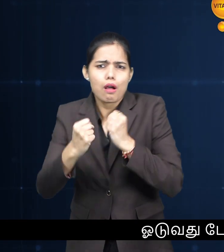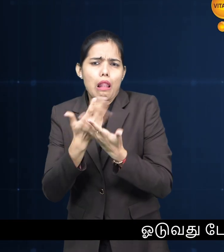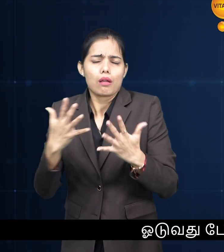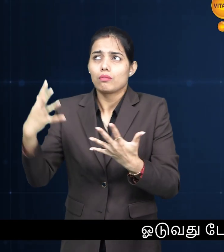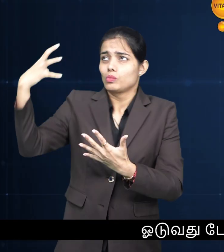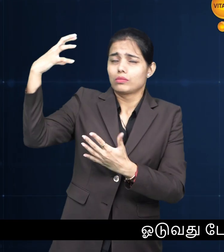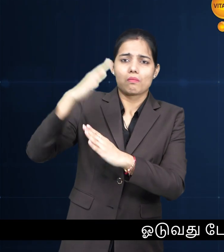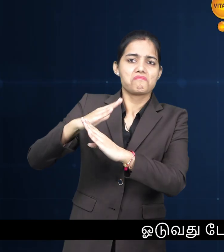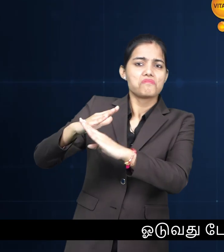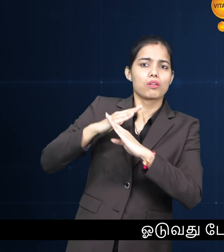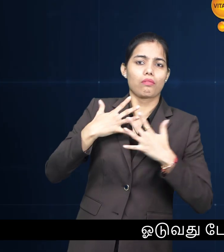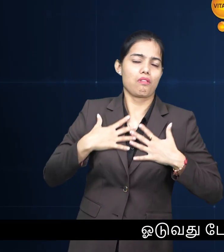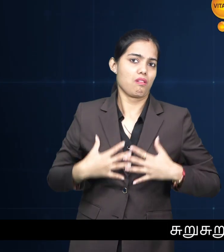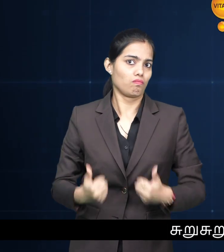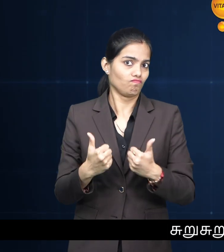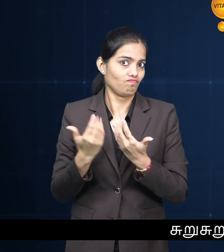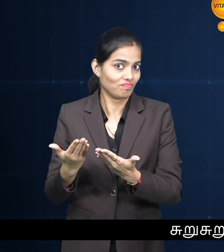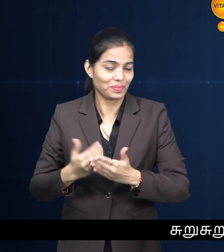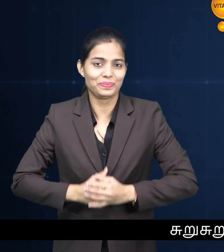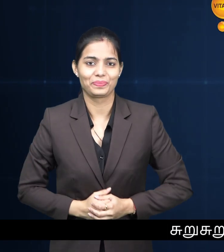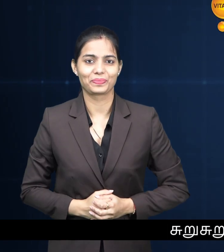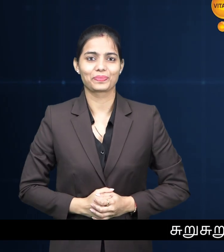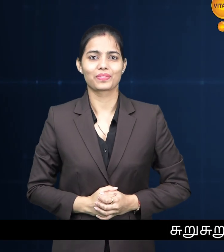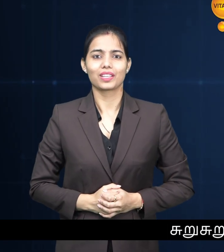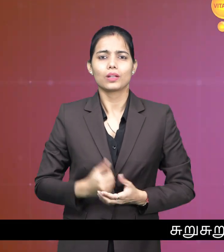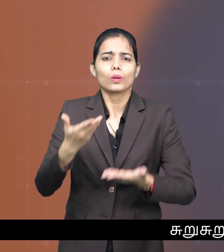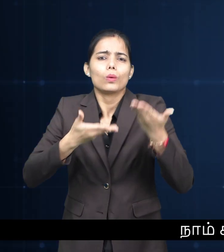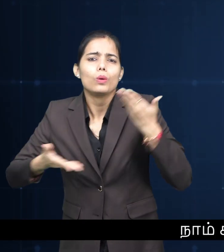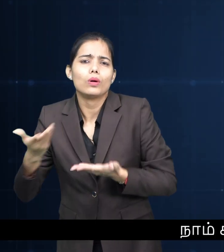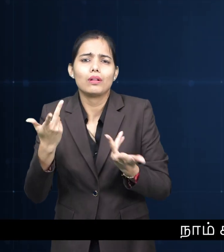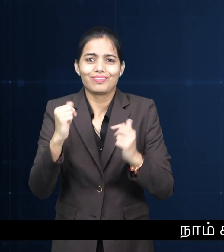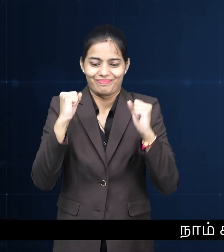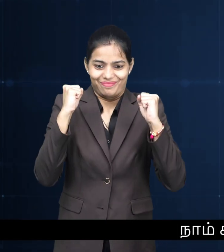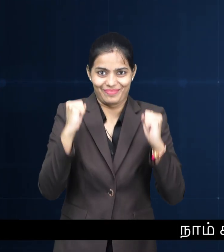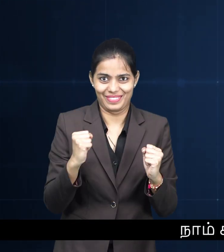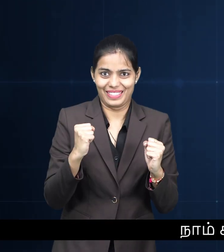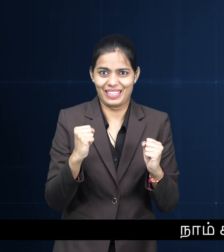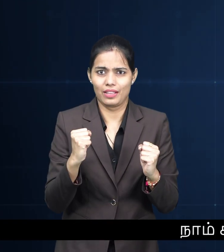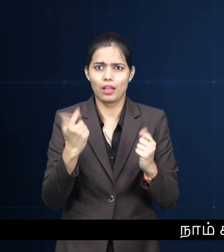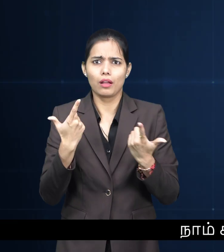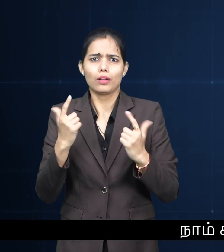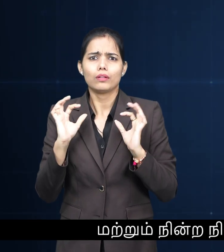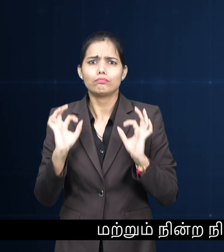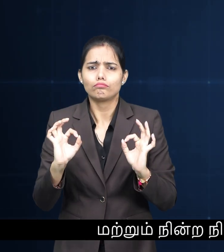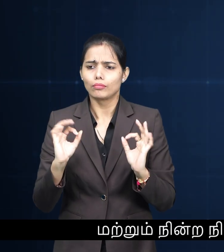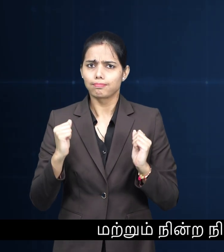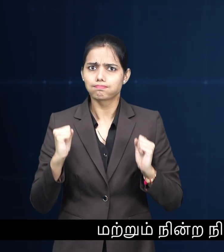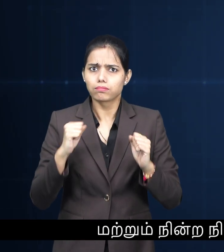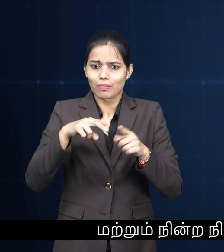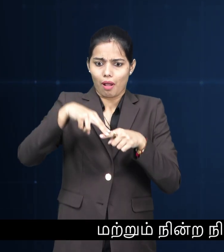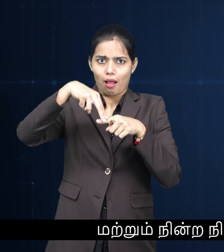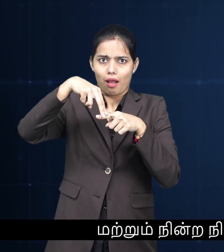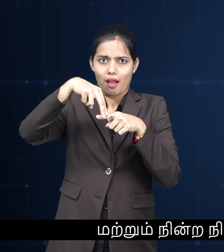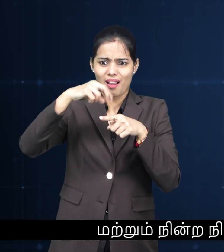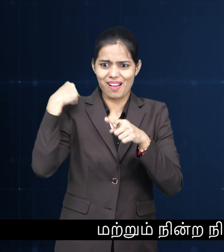ஓடுவது போன்ற செயல்கள் மூலம் சுறுசுறுப்பாக இருக்கலாம். நாம் சரியான உட்கார்வு மற்றும்